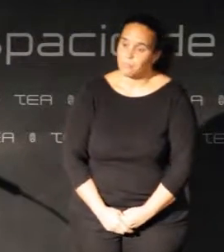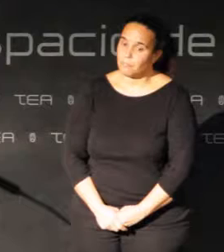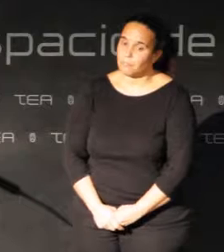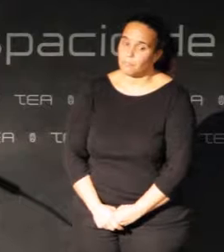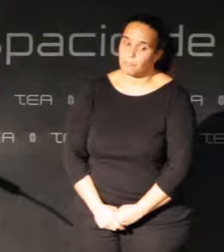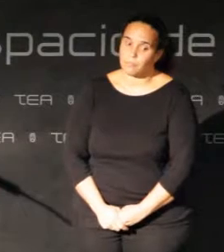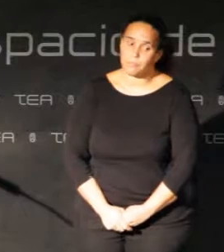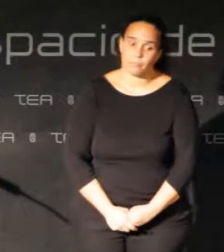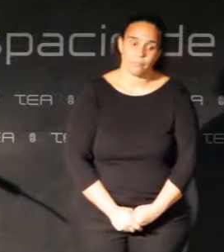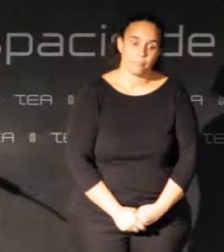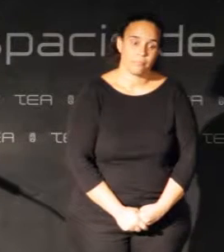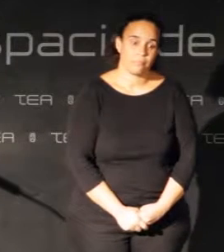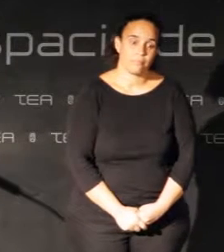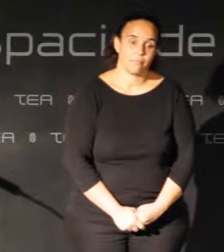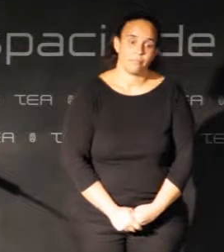¿Alguna pregunta?